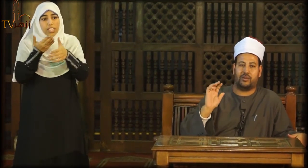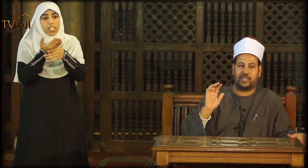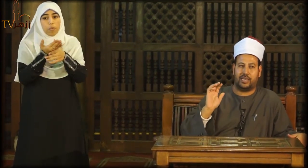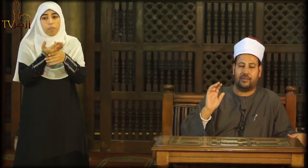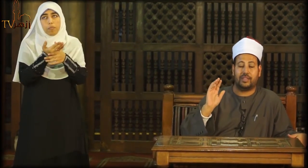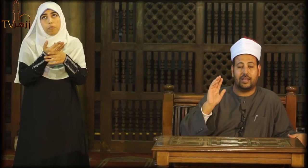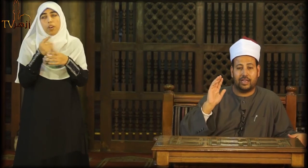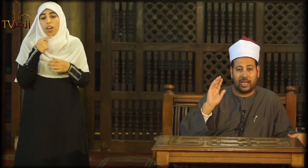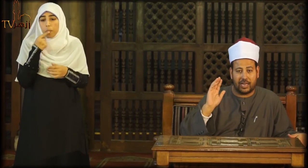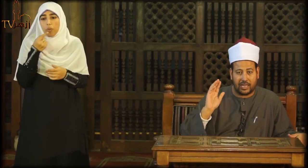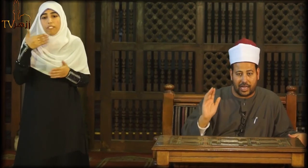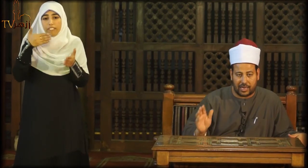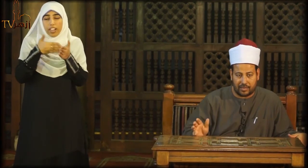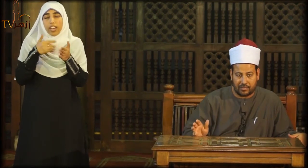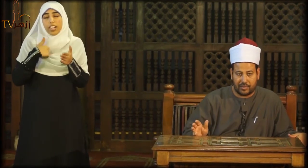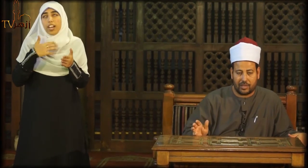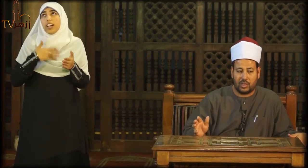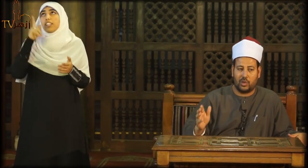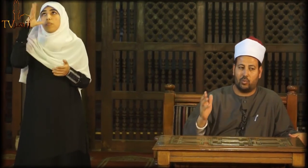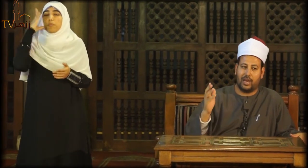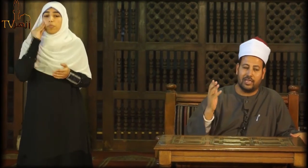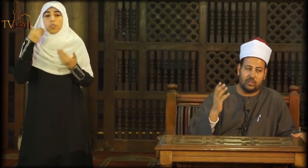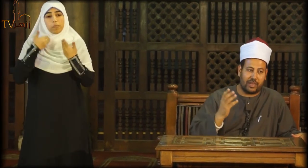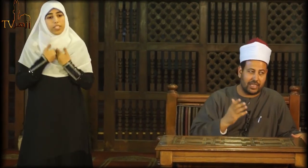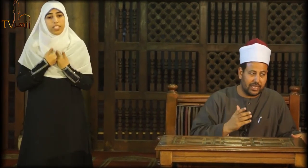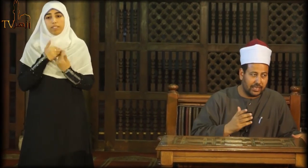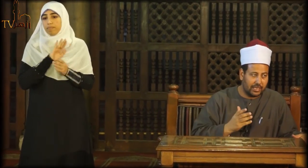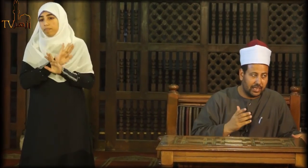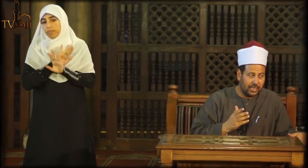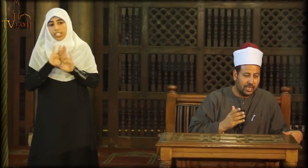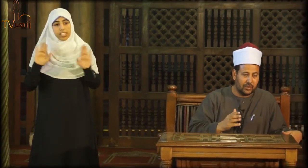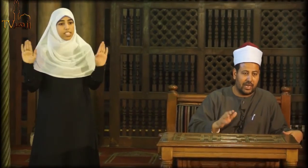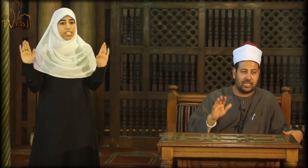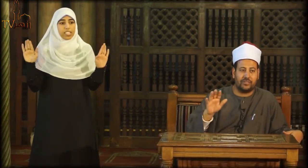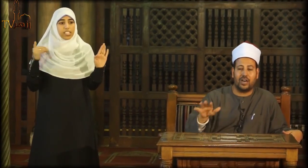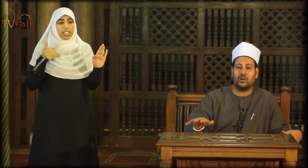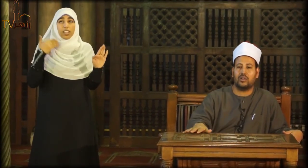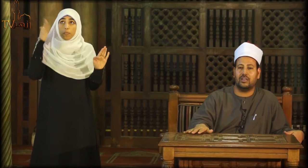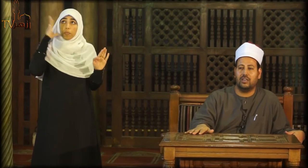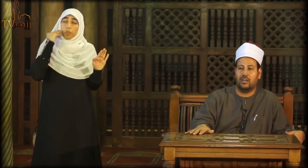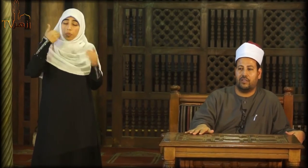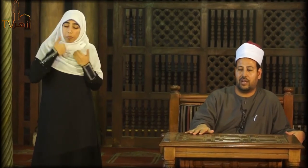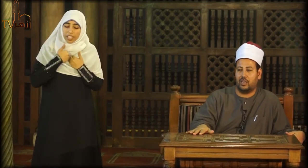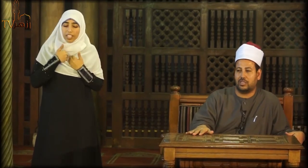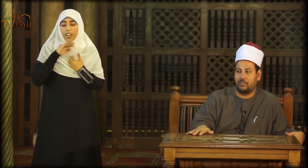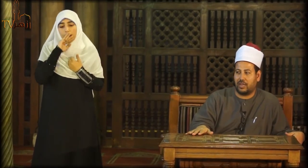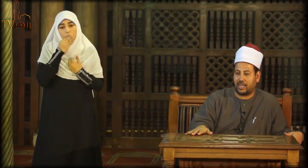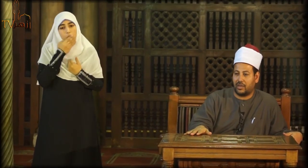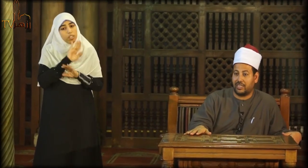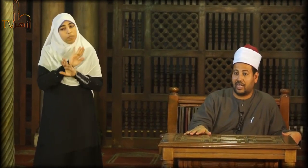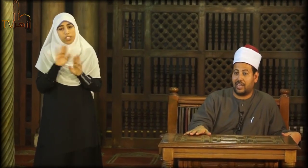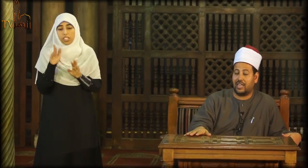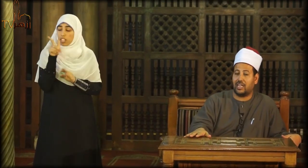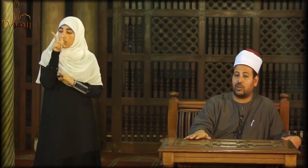تبارك وتعالى، لا رياء ولا سمعة ولا تفاخرا. فالله